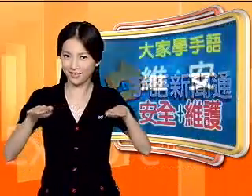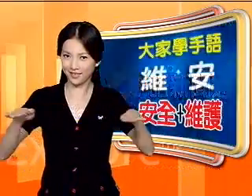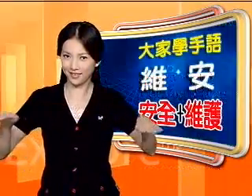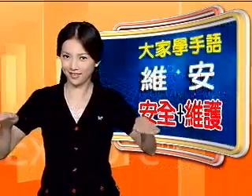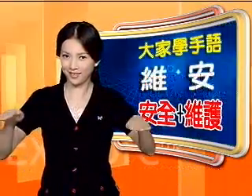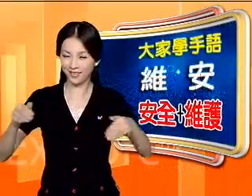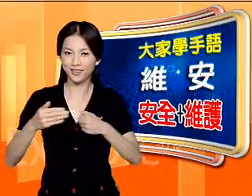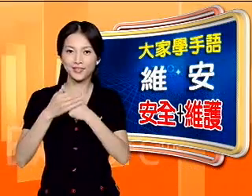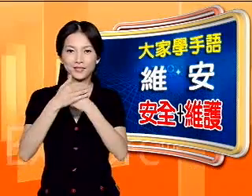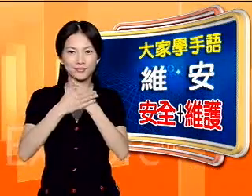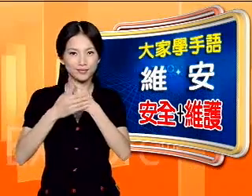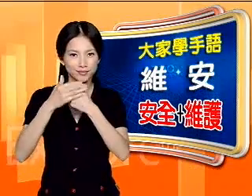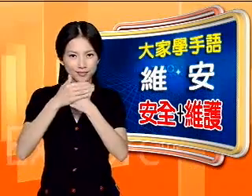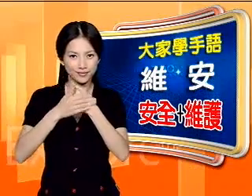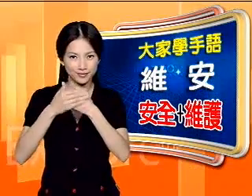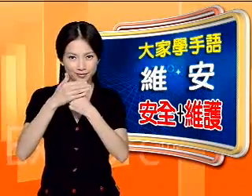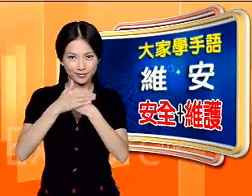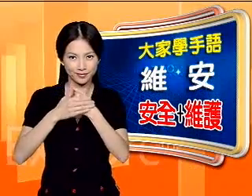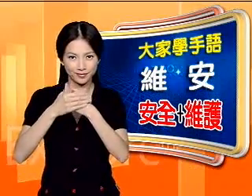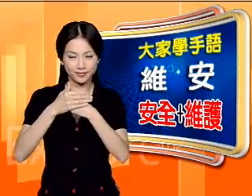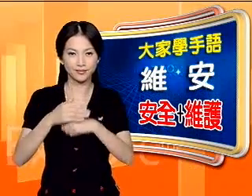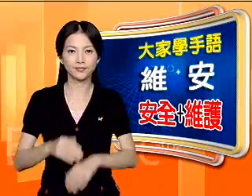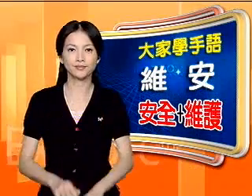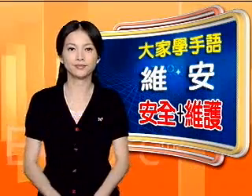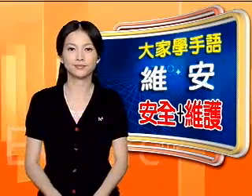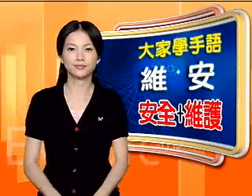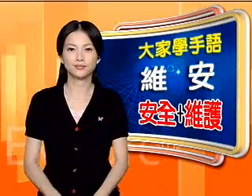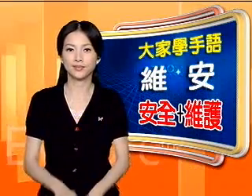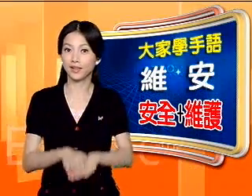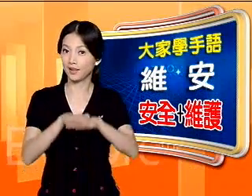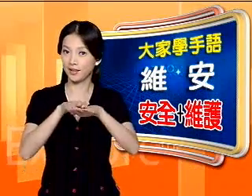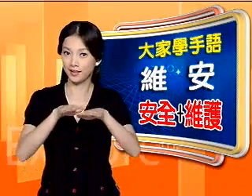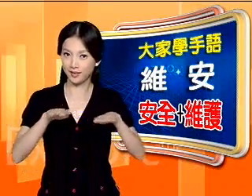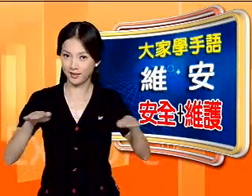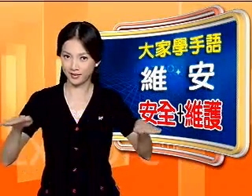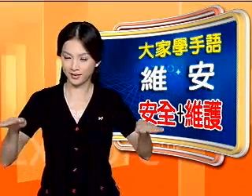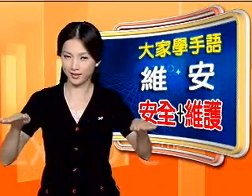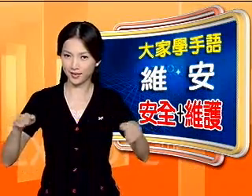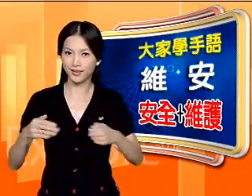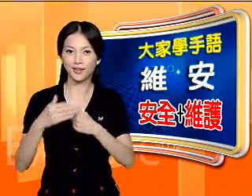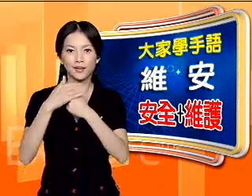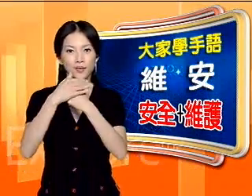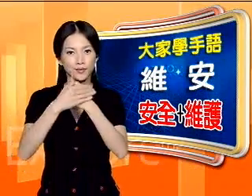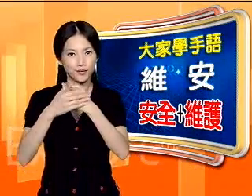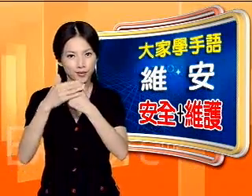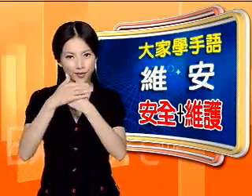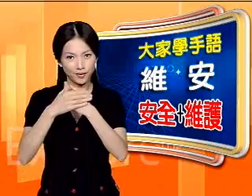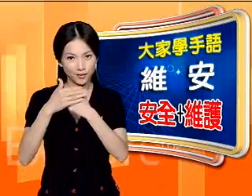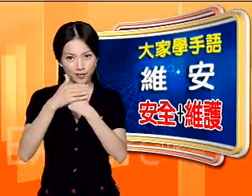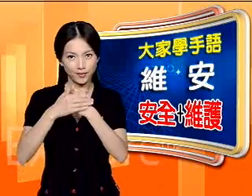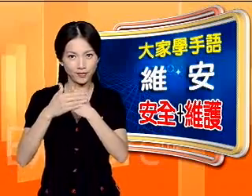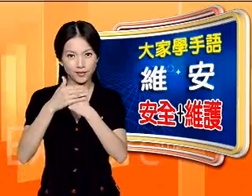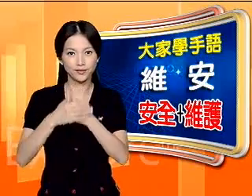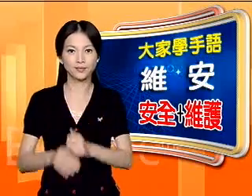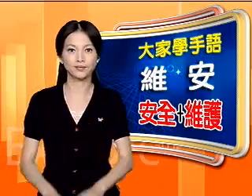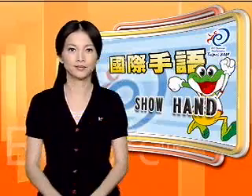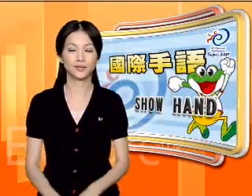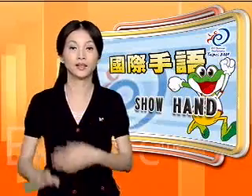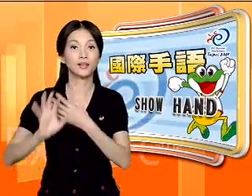比出安全加上维护保护的手语，安全再比维护。